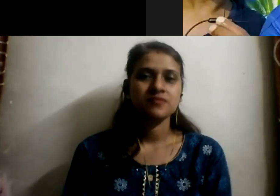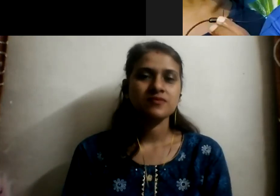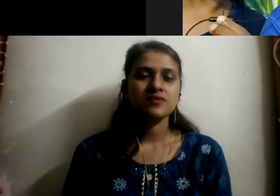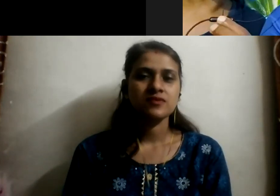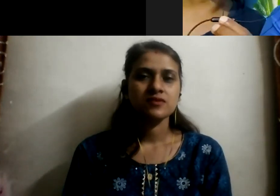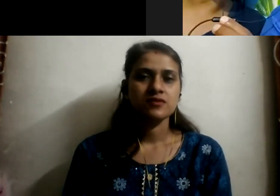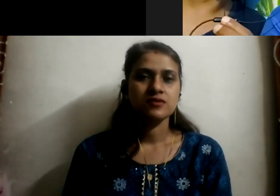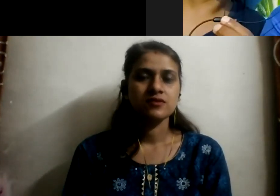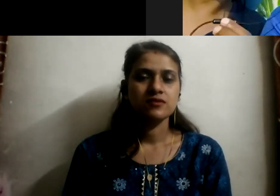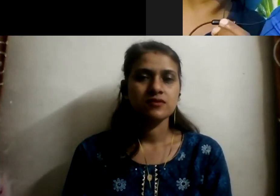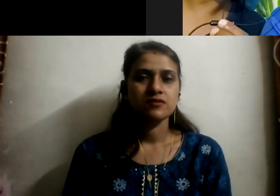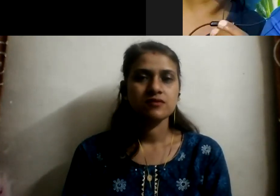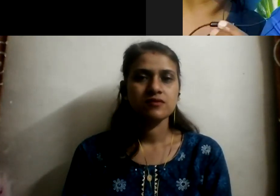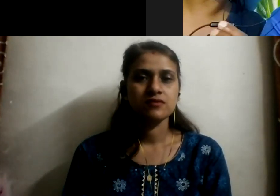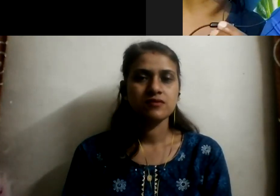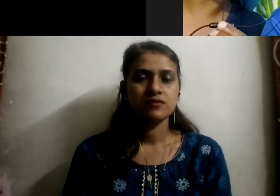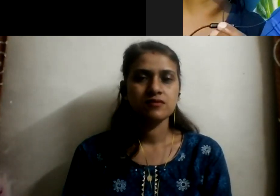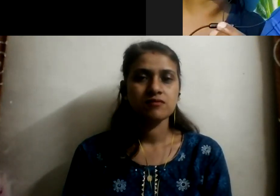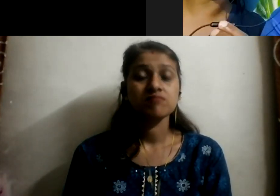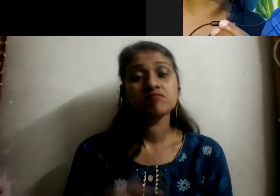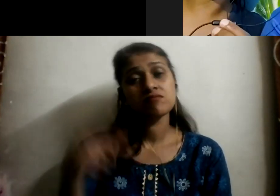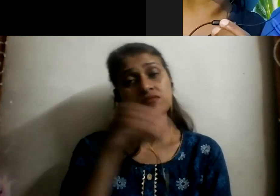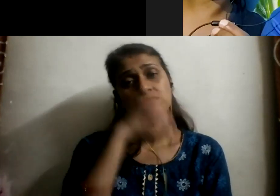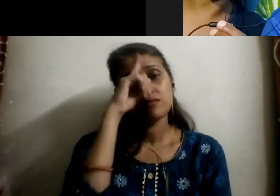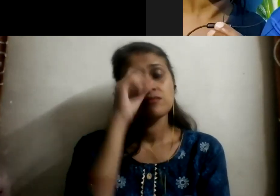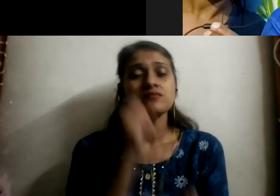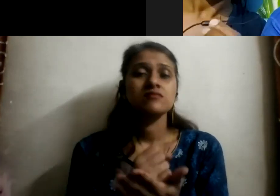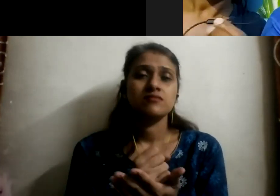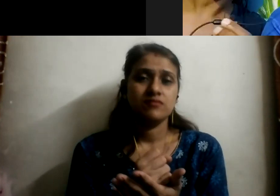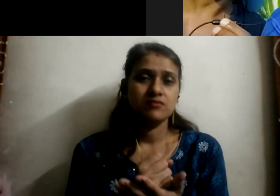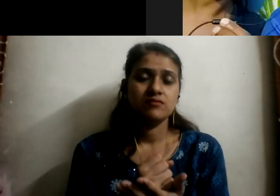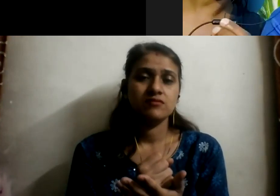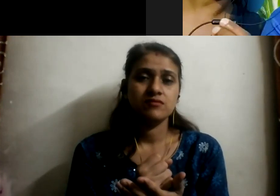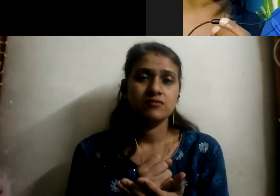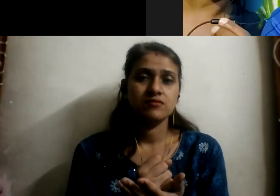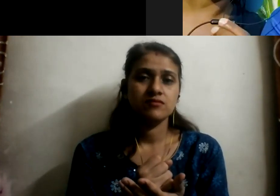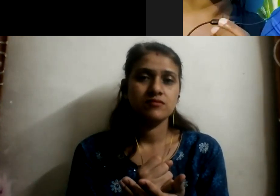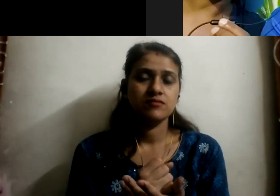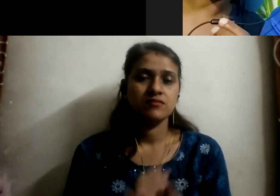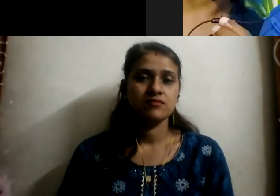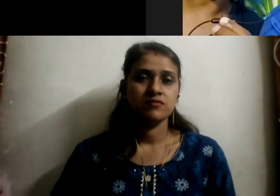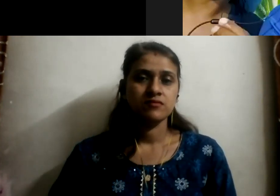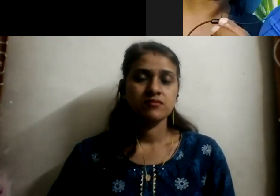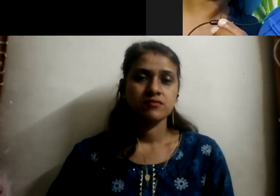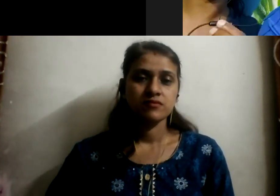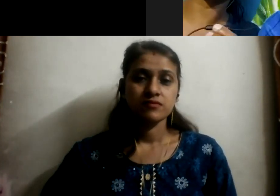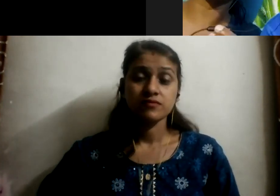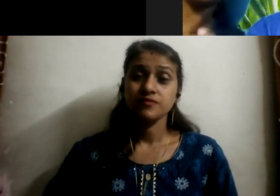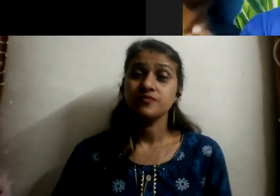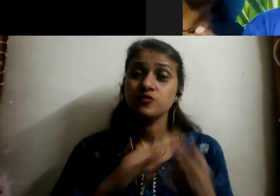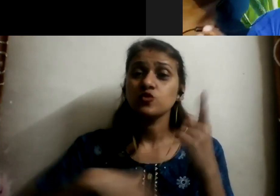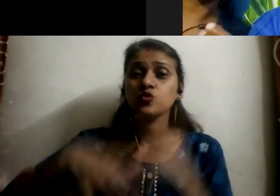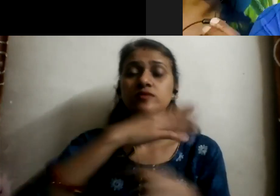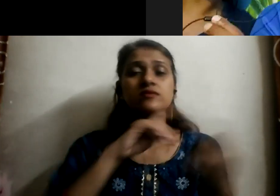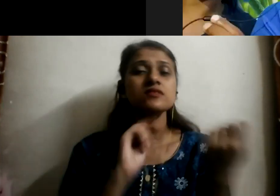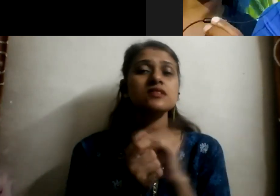सो हमारे ऊपर डिपेंड है कि हम कैसे डिसीशन लें, हम कैसे सोसाइटी को चेंज करें।